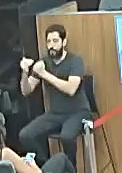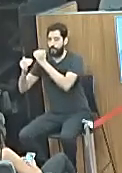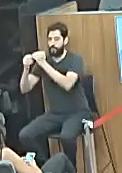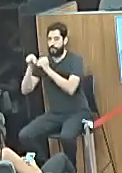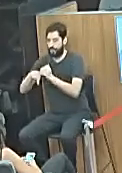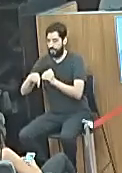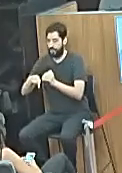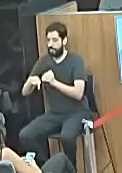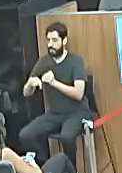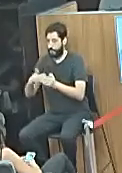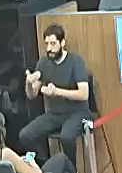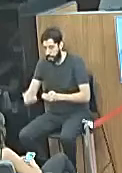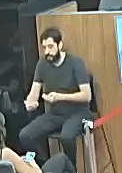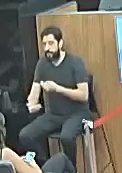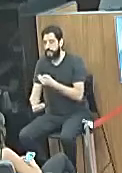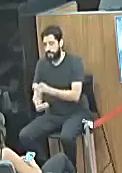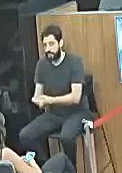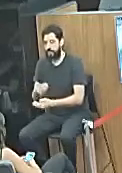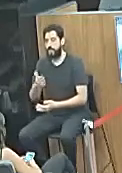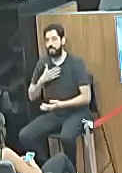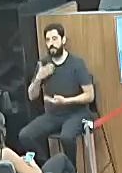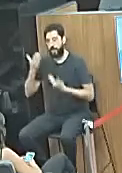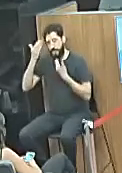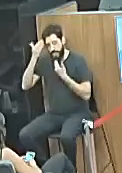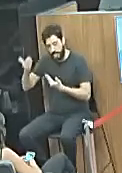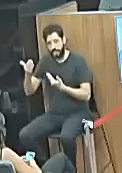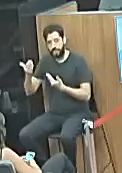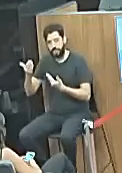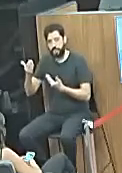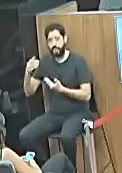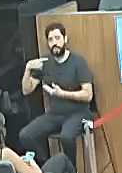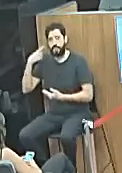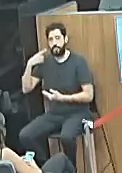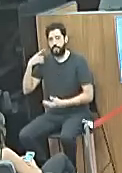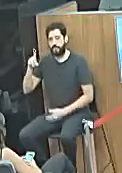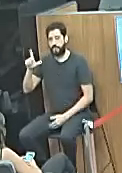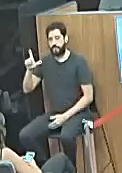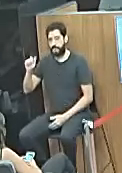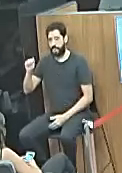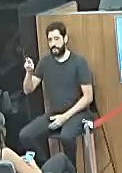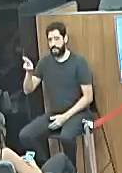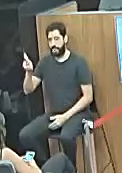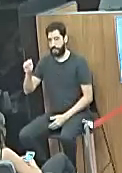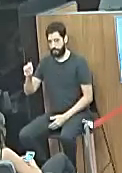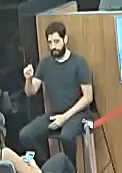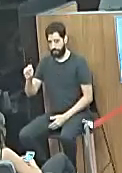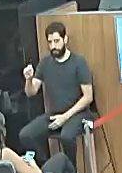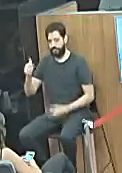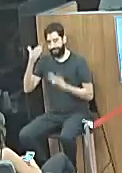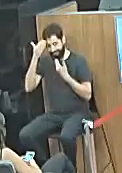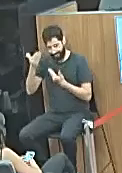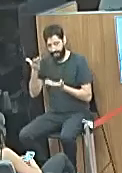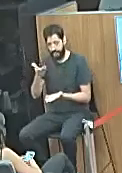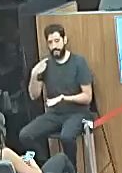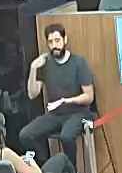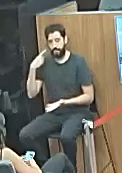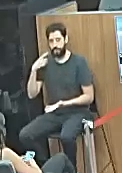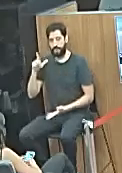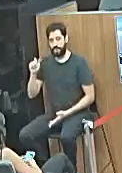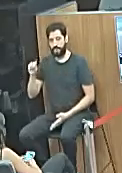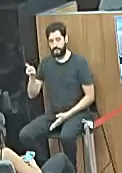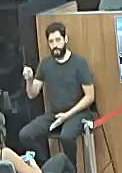processo eu agradeço aqui a presença da deputada laura obrigado a deputada